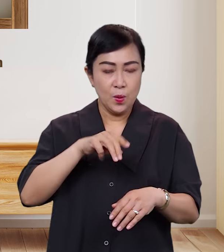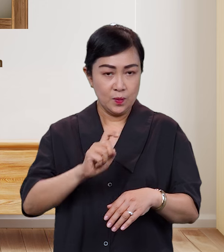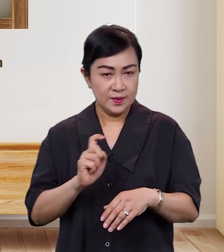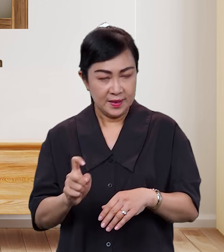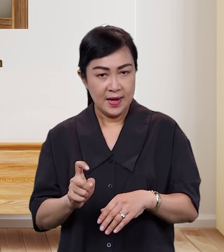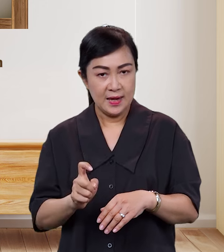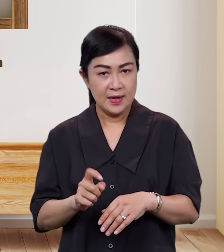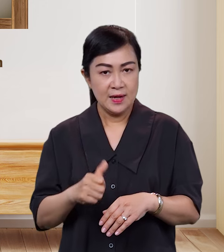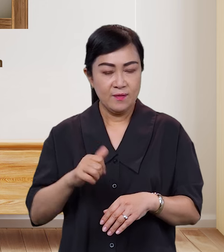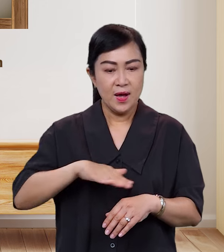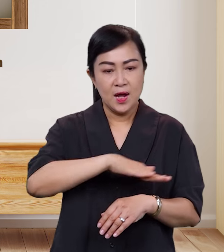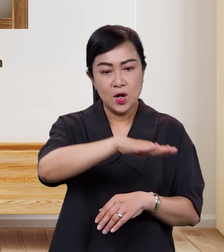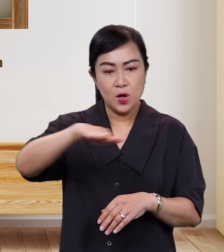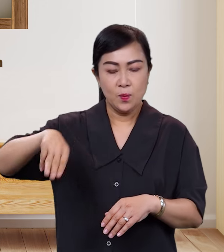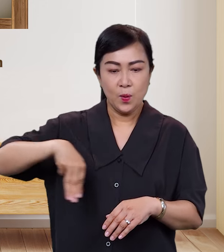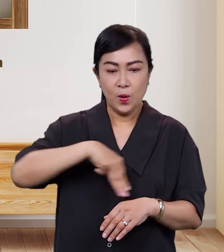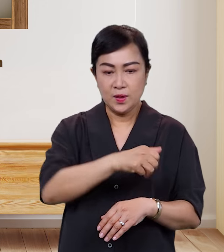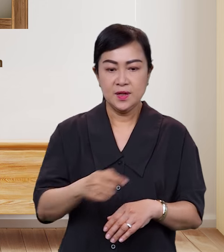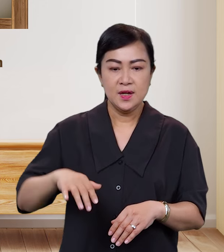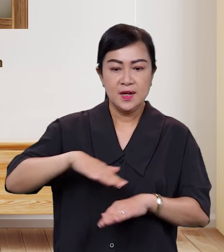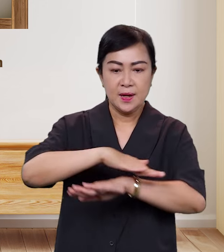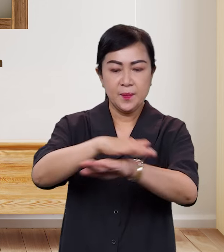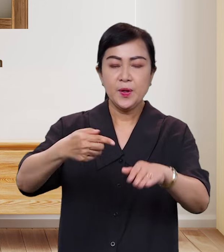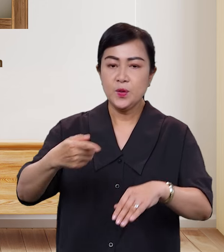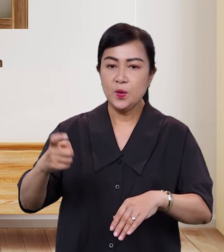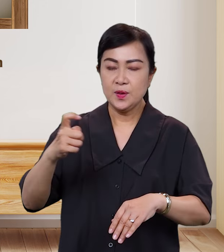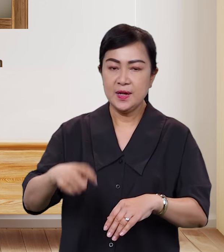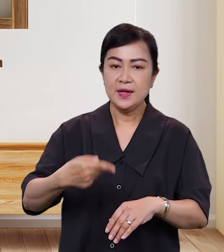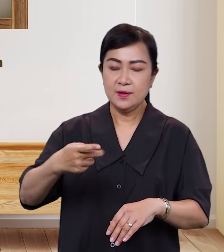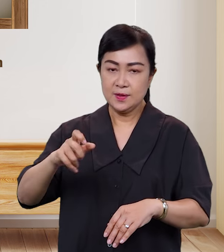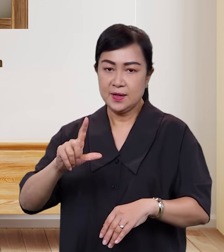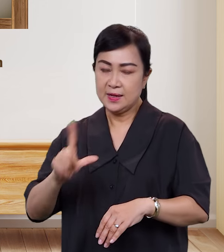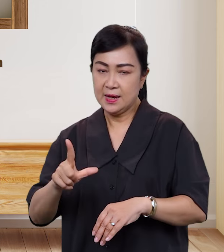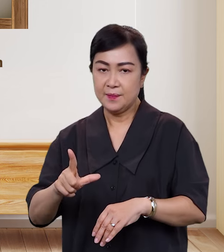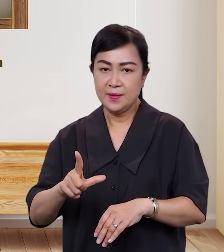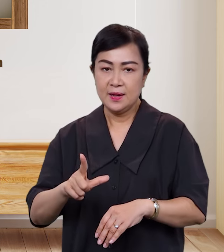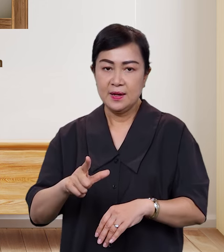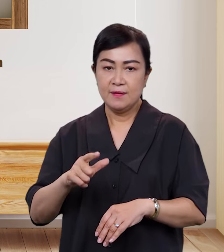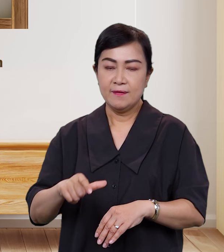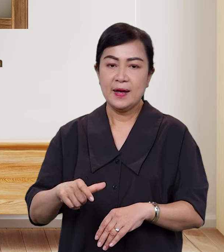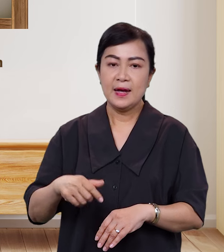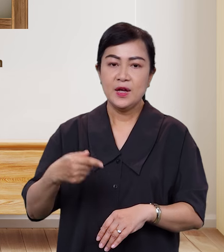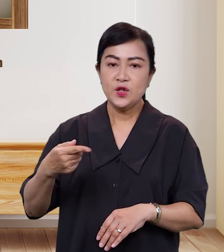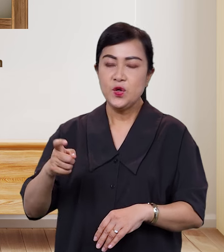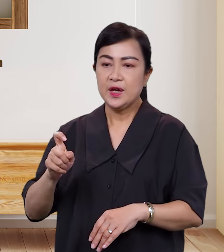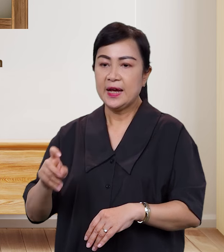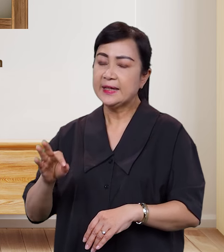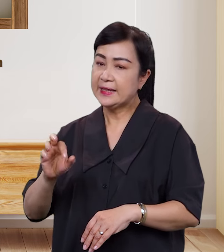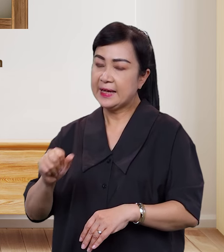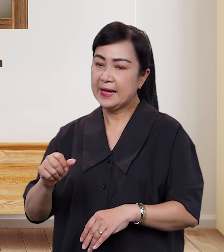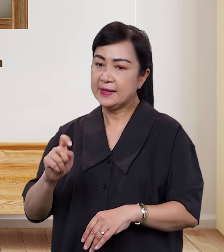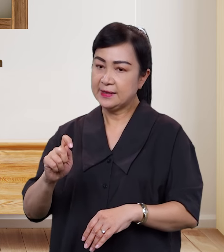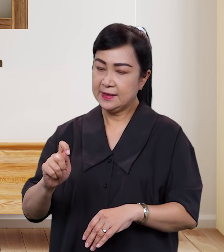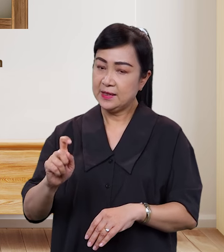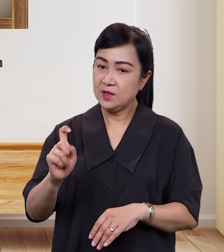môn đệ của người và đoàn lũ dân chúng từ khắp miền Giu-đê, Giê-ru-sa-lem cũng như từ miền Duyên Hải,